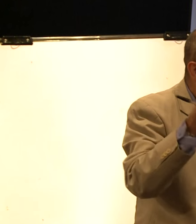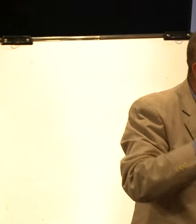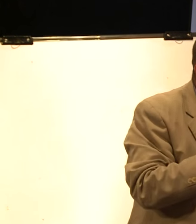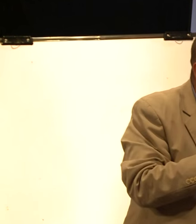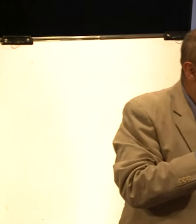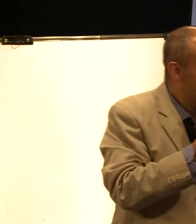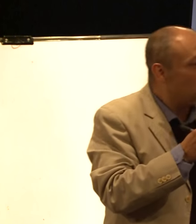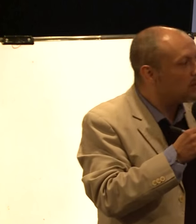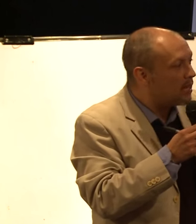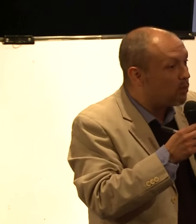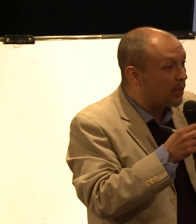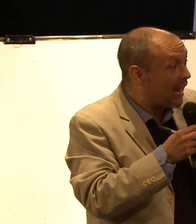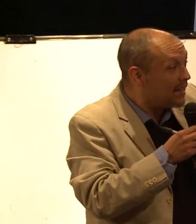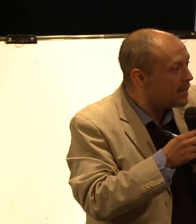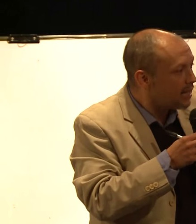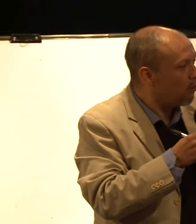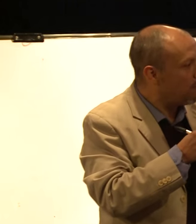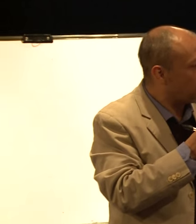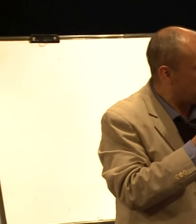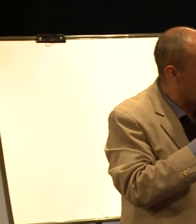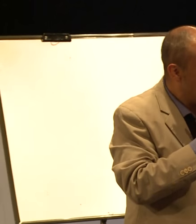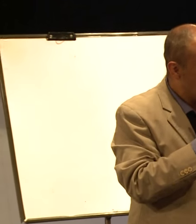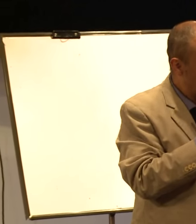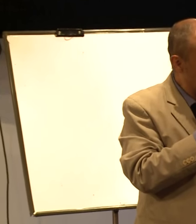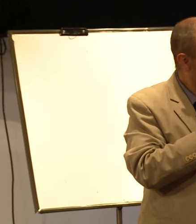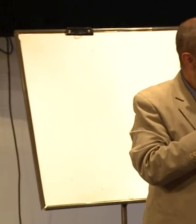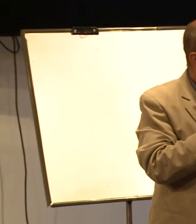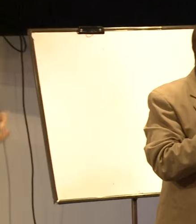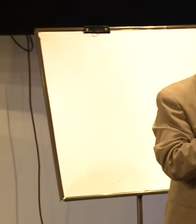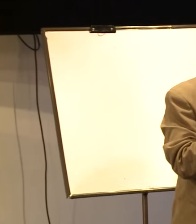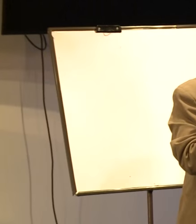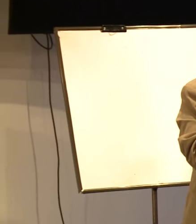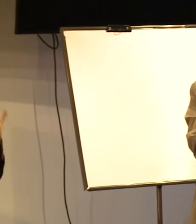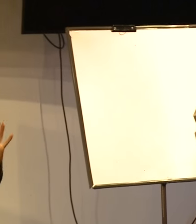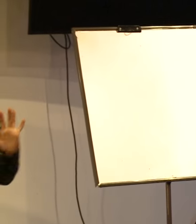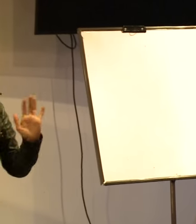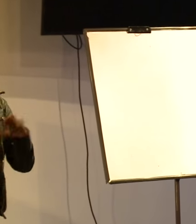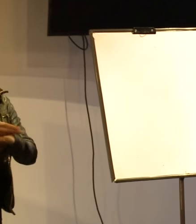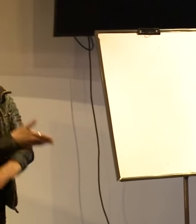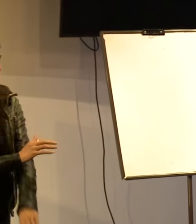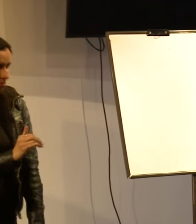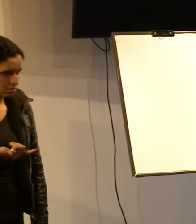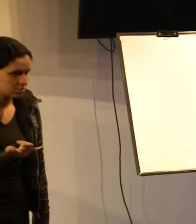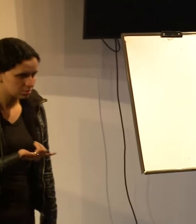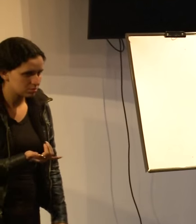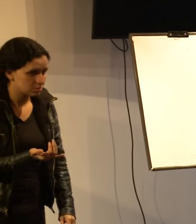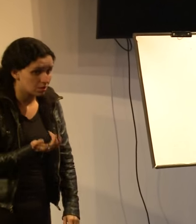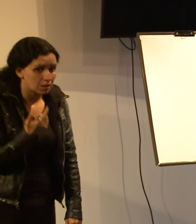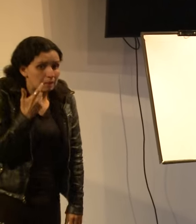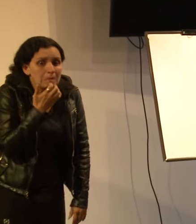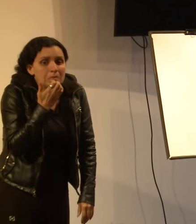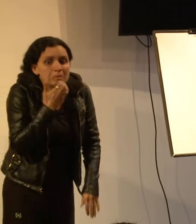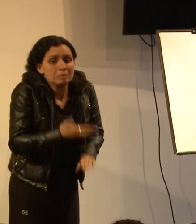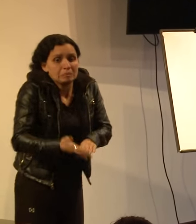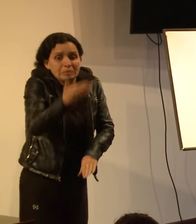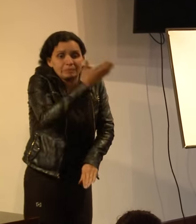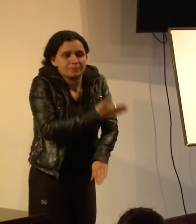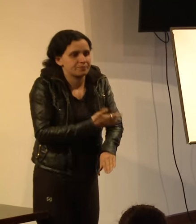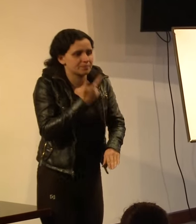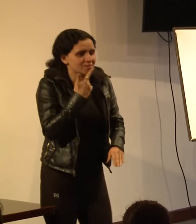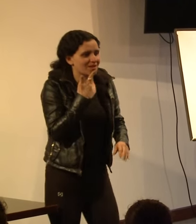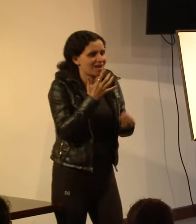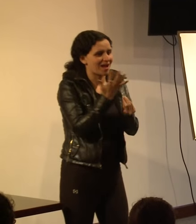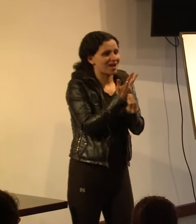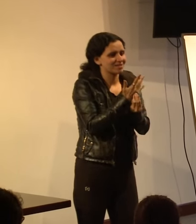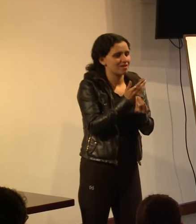No, ya no es tan importante. Antes sí era muy importante y se insistía mucho. Fíjense que, por ejemplo, fácilmente antes se denominaba la clase de artes